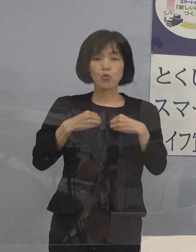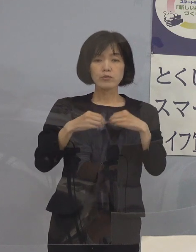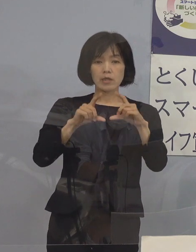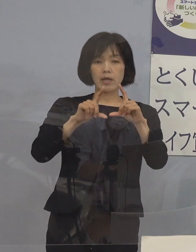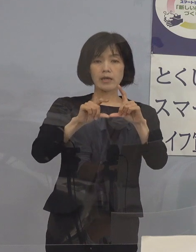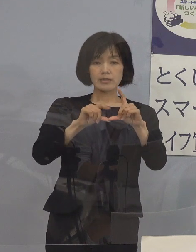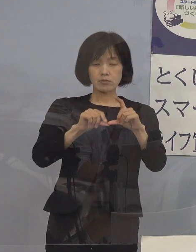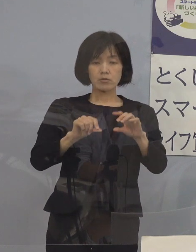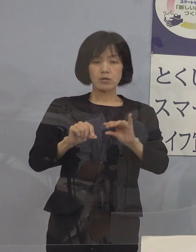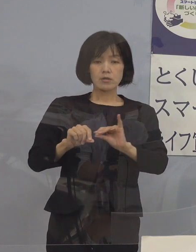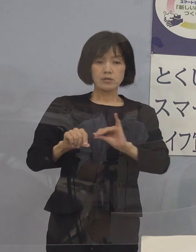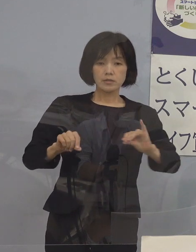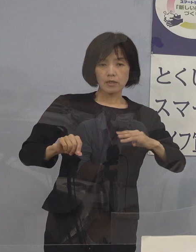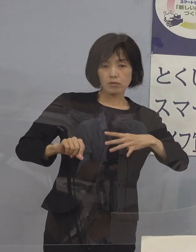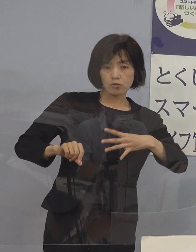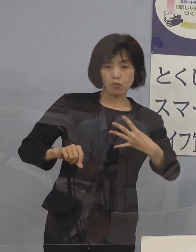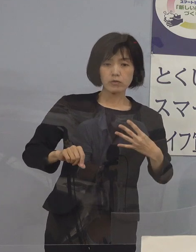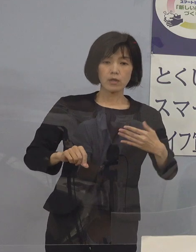は